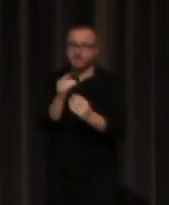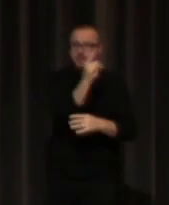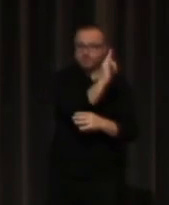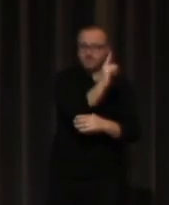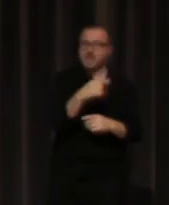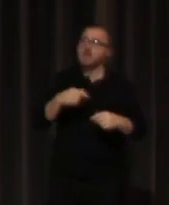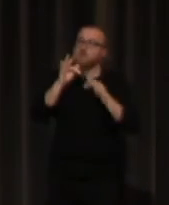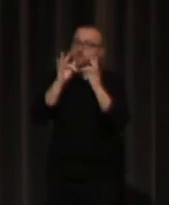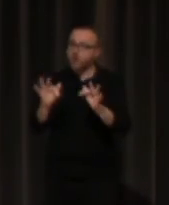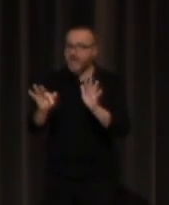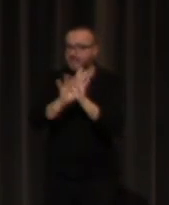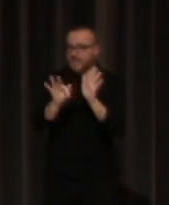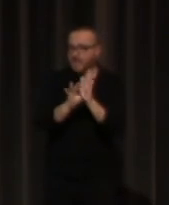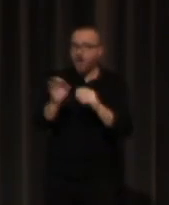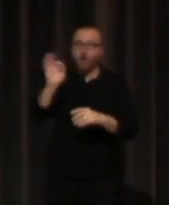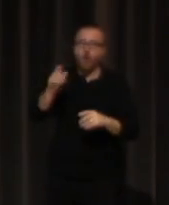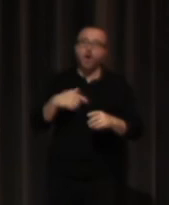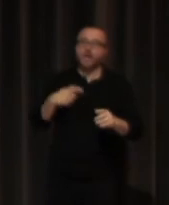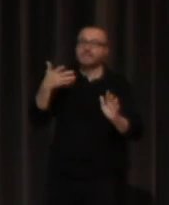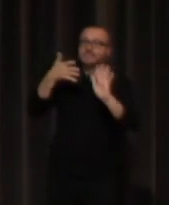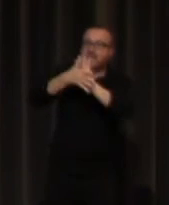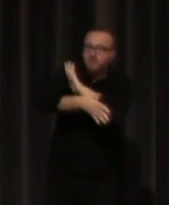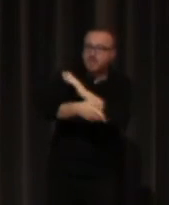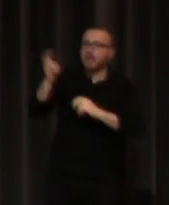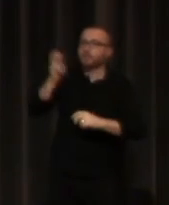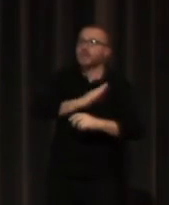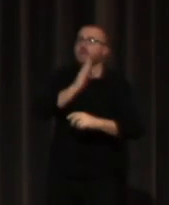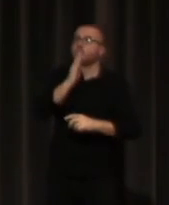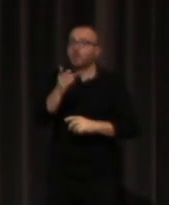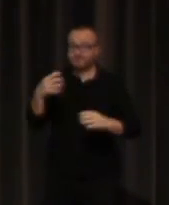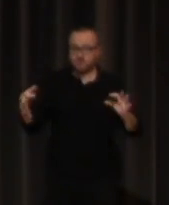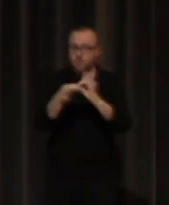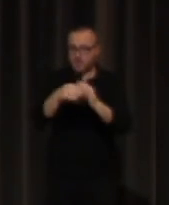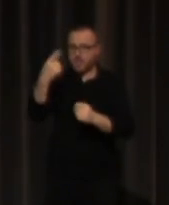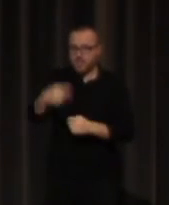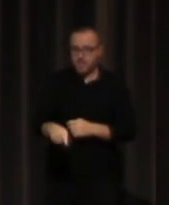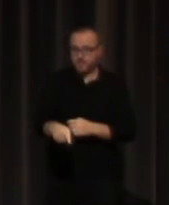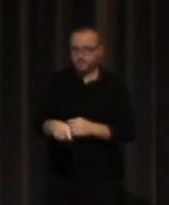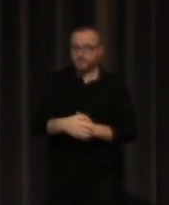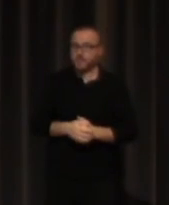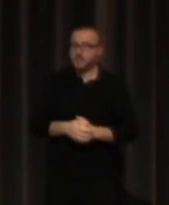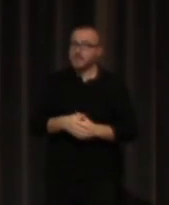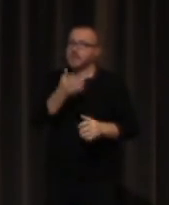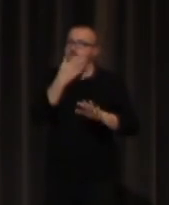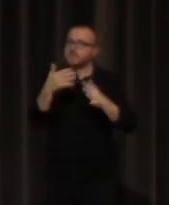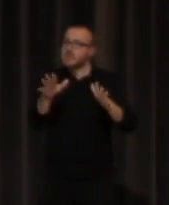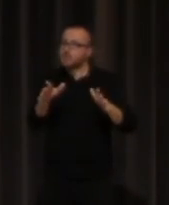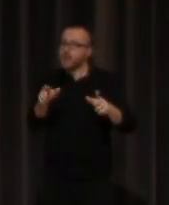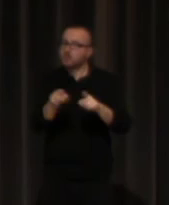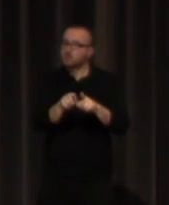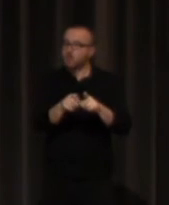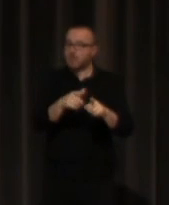i etimològicament també, i en eslové o en moltes altres llengües eslaves aquesta similitud de fet és